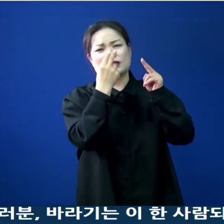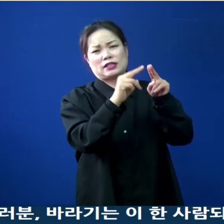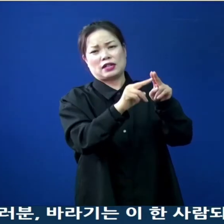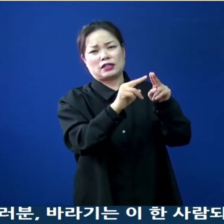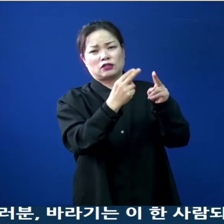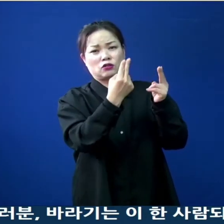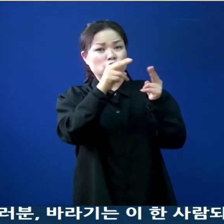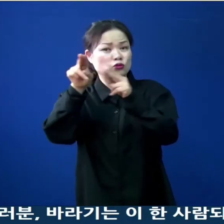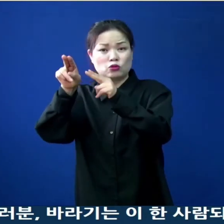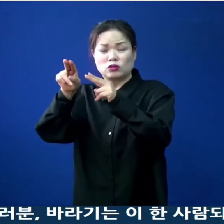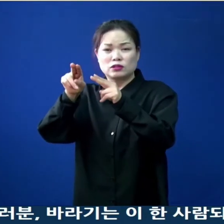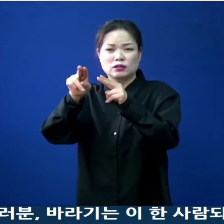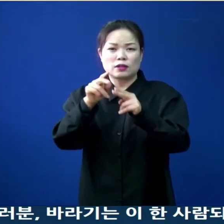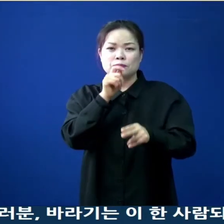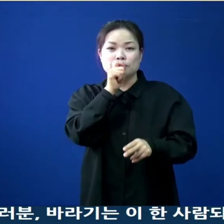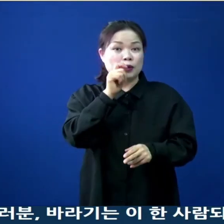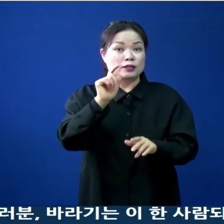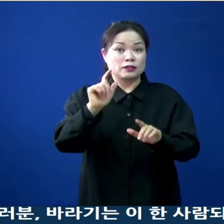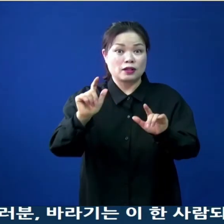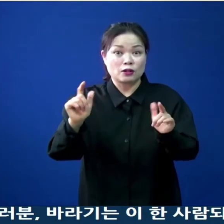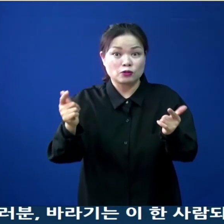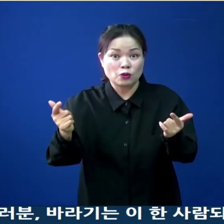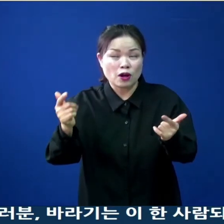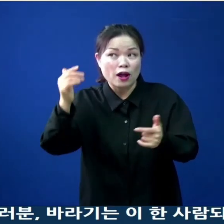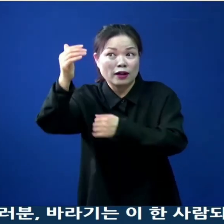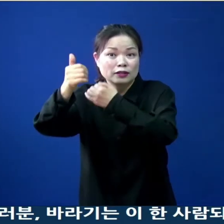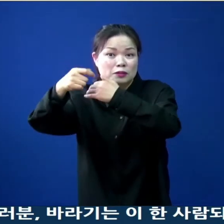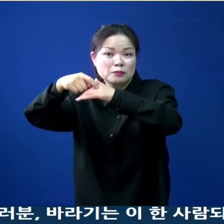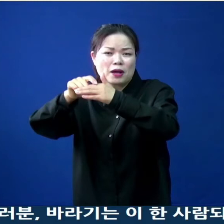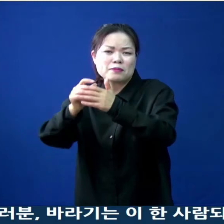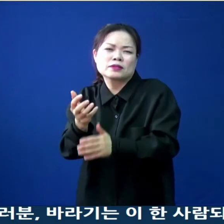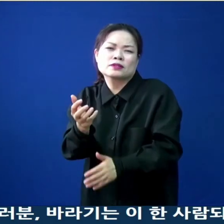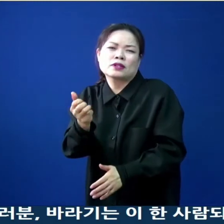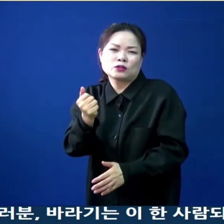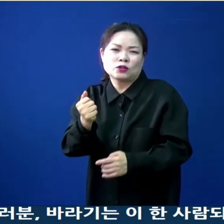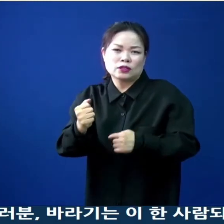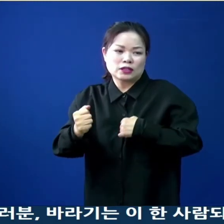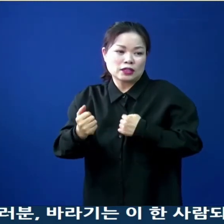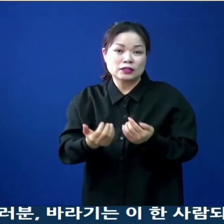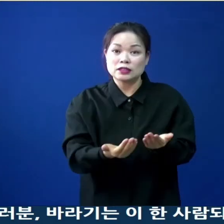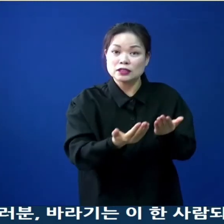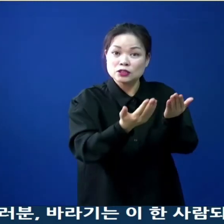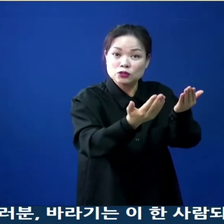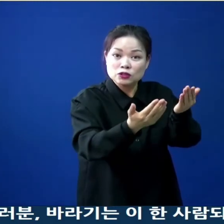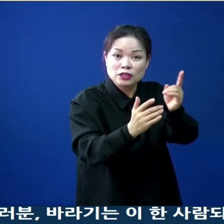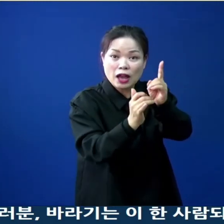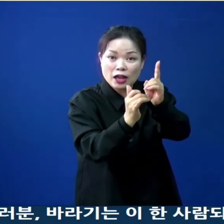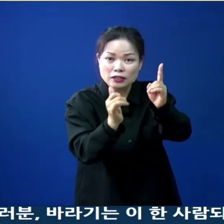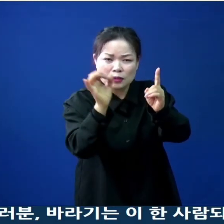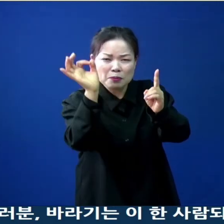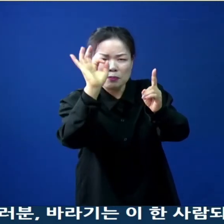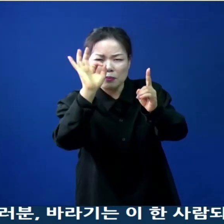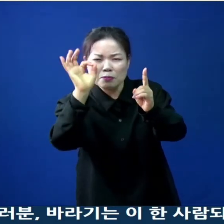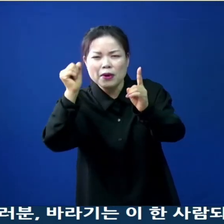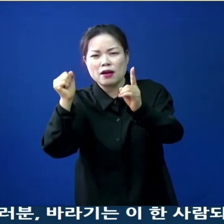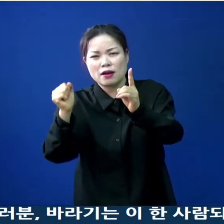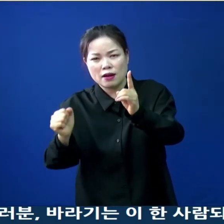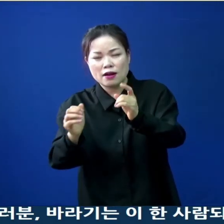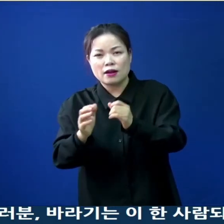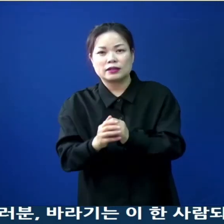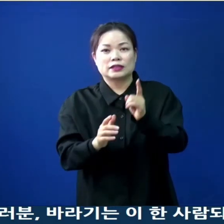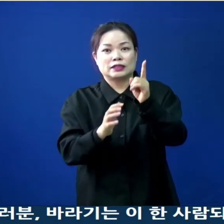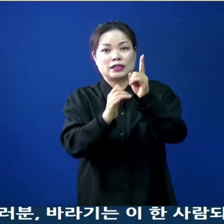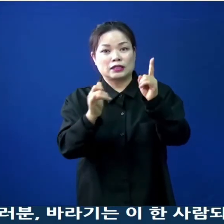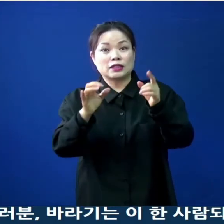눈 돌리지 않고 침묵하지 않고 하나님의 마음을 가지고 자신을 내어드릴 수 있는 한 사람을 찾고 계십니다. 그